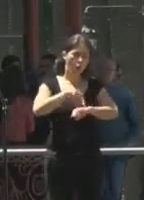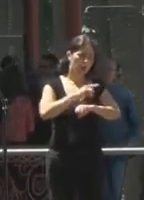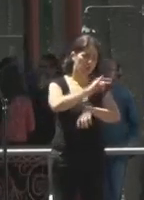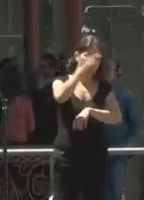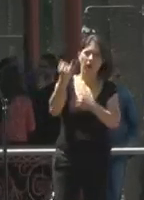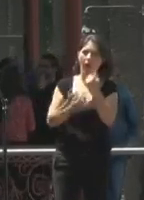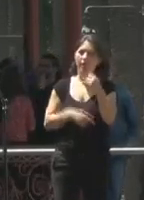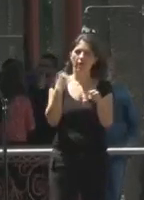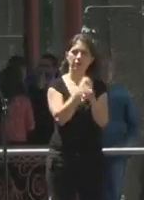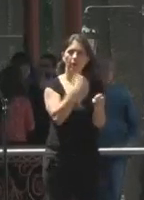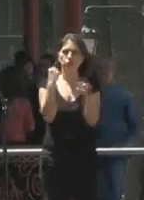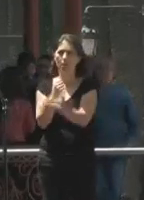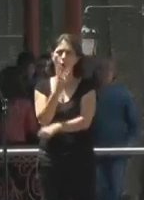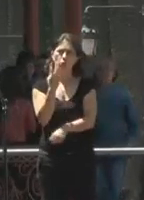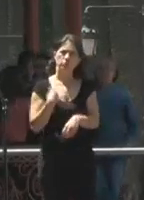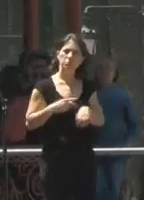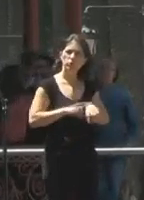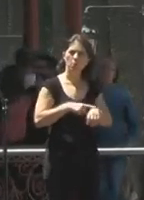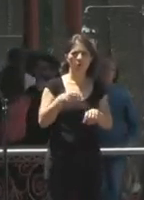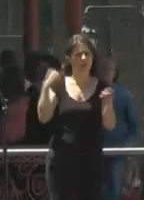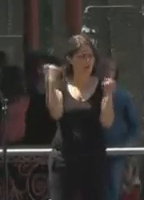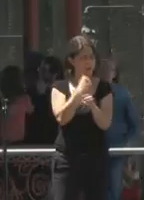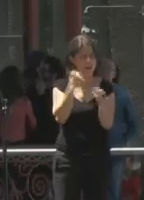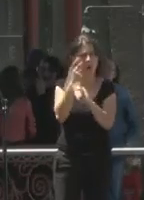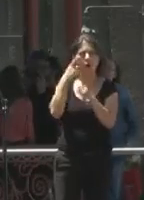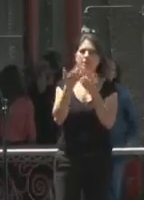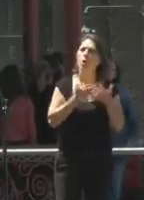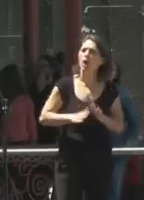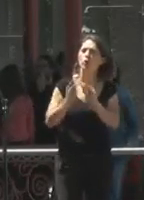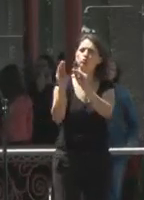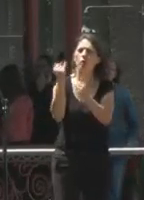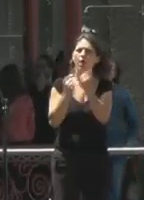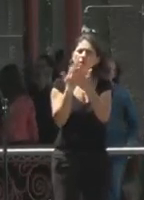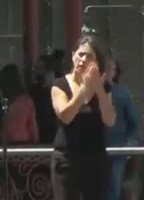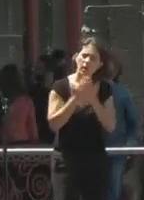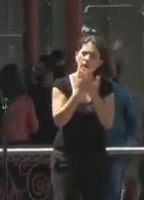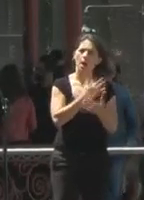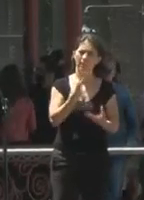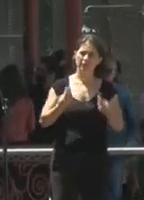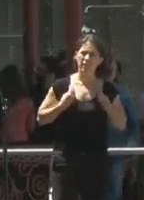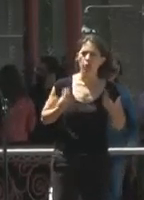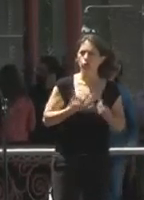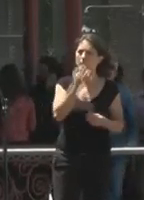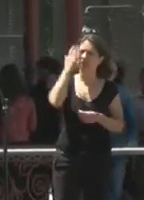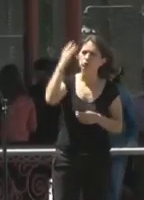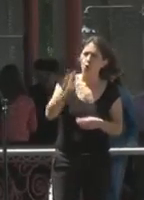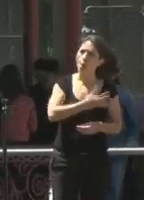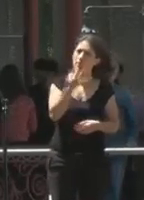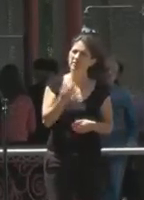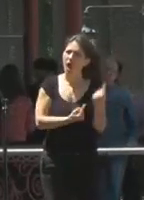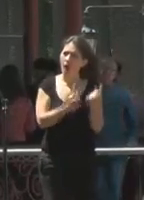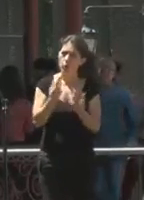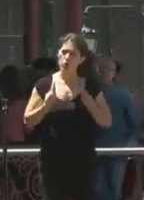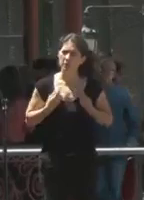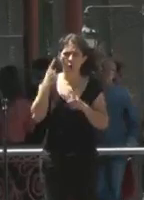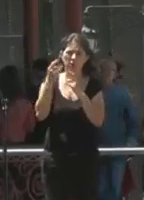compatibilizaban 2 trabajos, que se dejaron el lomo para que sus hijos pudieran estudiar, que se dejaron la salud, la ilusión y algunos de ellos la vida para dejarnos un país